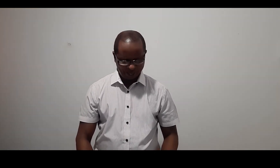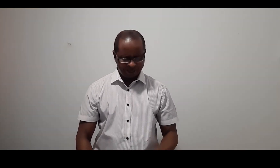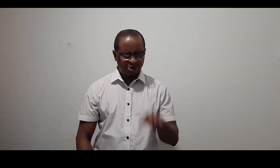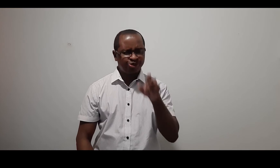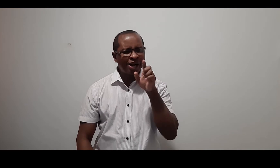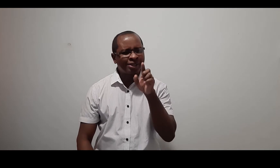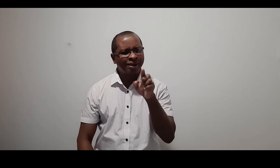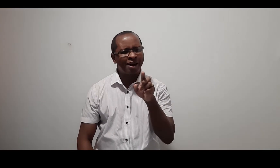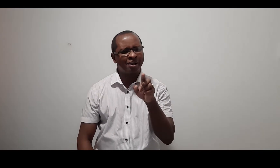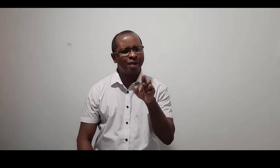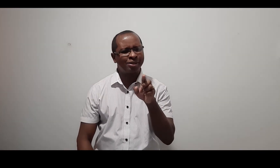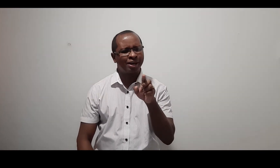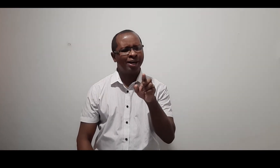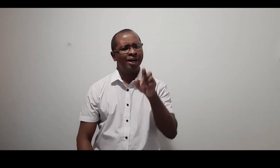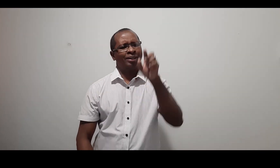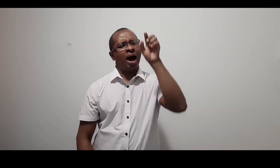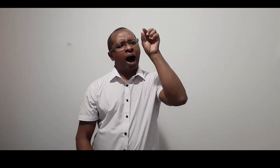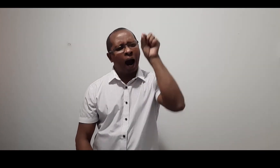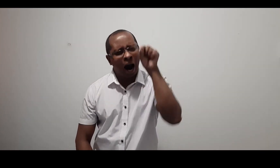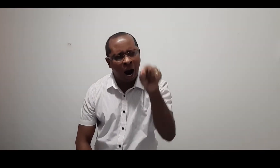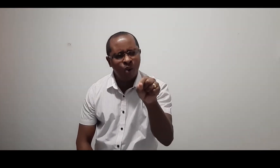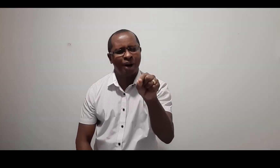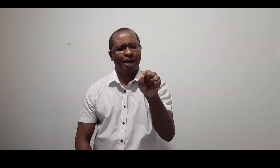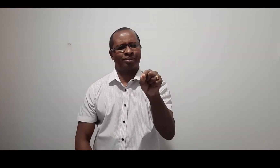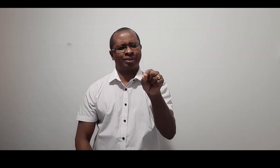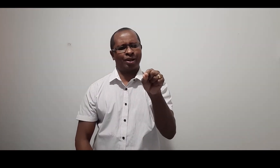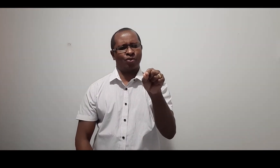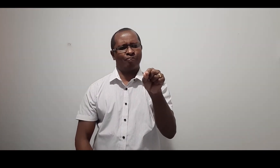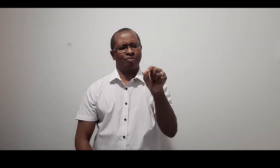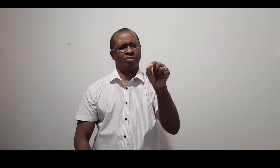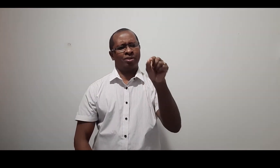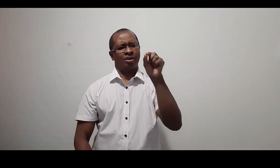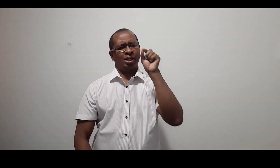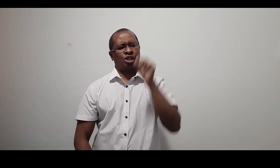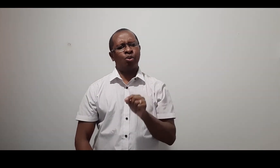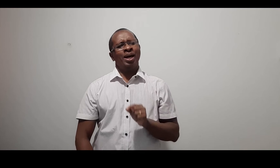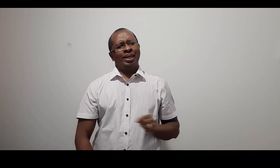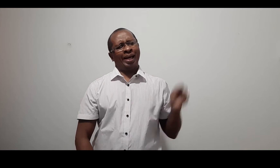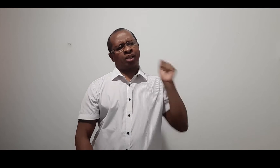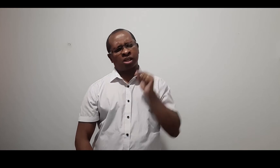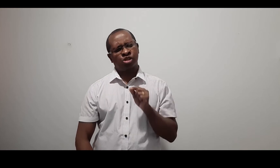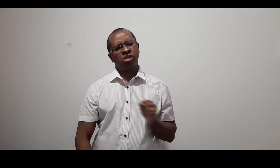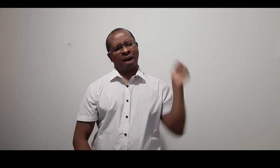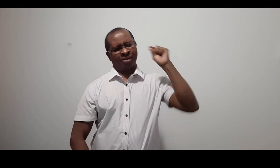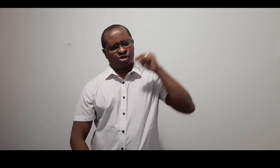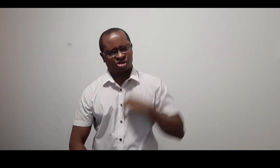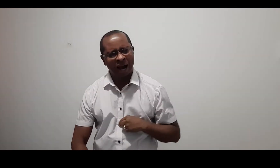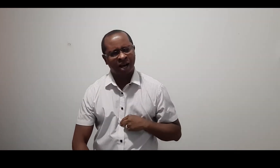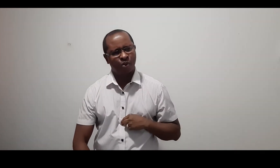ny fanjakan'andriamanitra dia ao anatinareo. Zany hoe ilay kristy manjaka ao